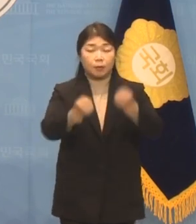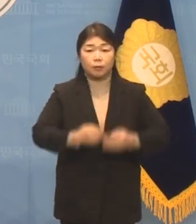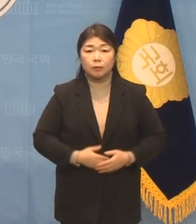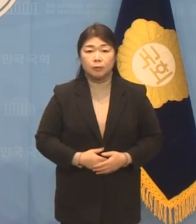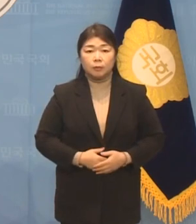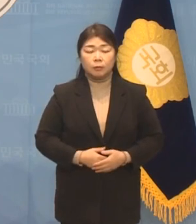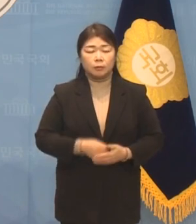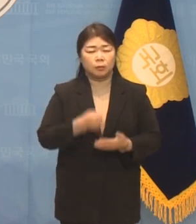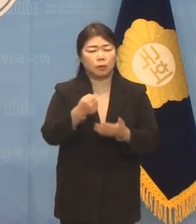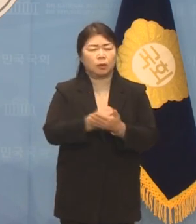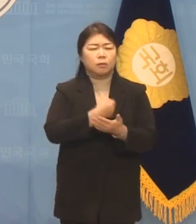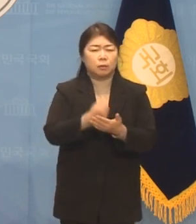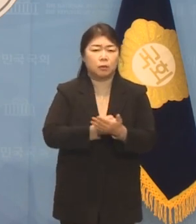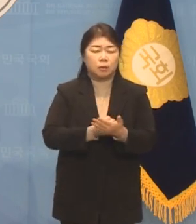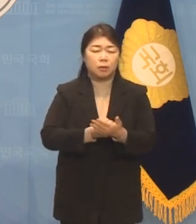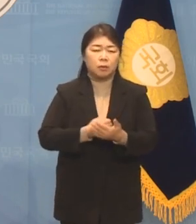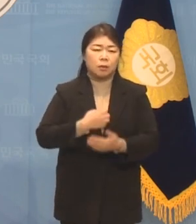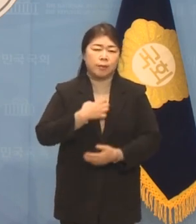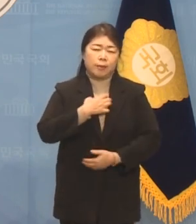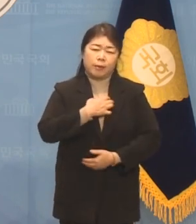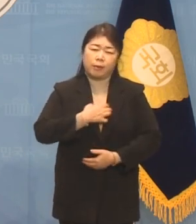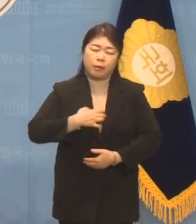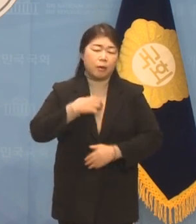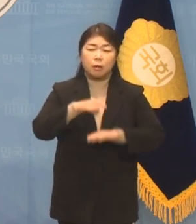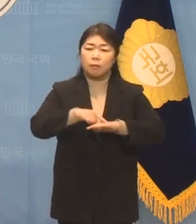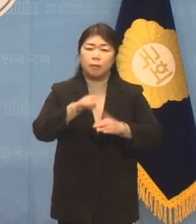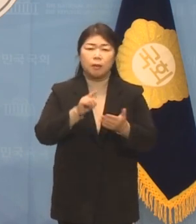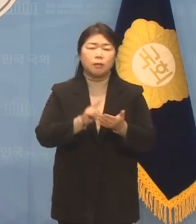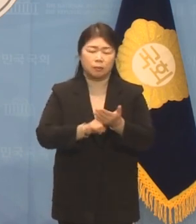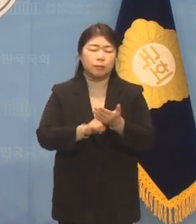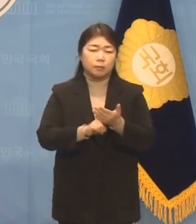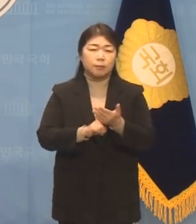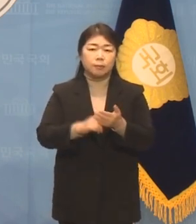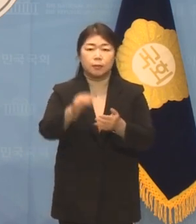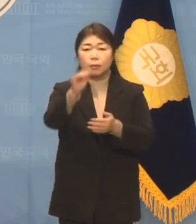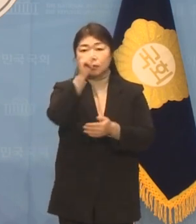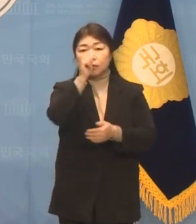아쉽고 서운한 마음은 지금도 달랠 길이 없습니다.